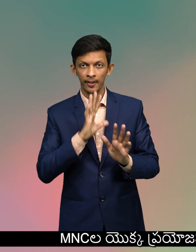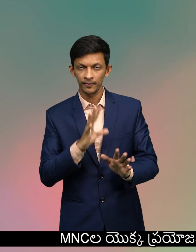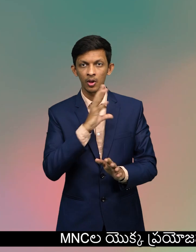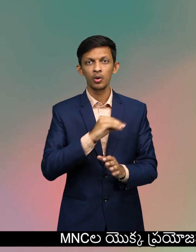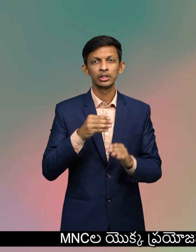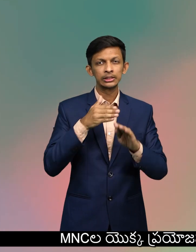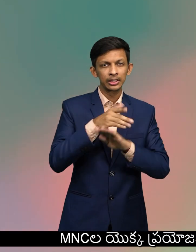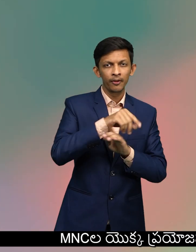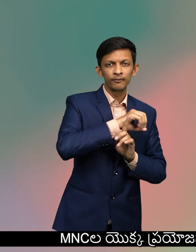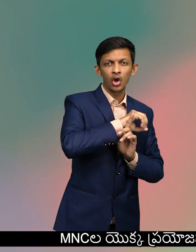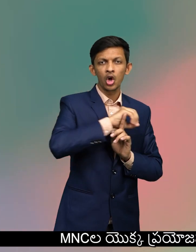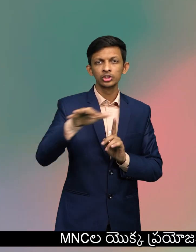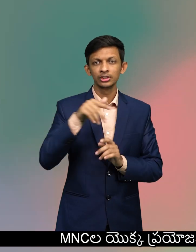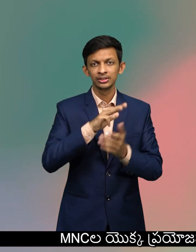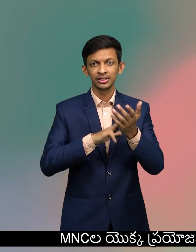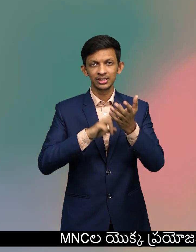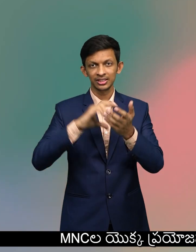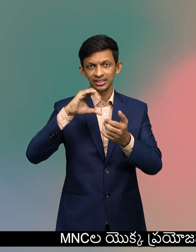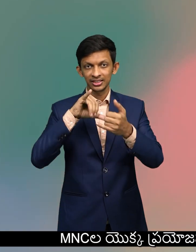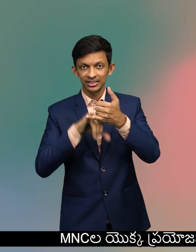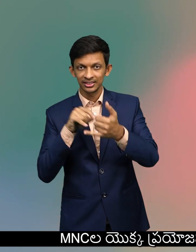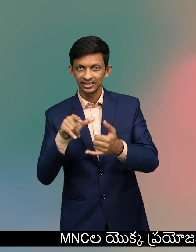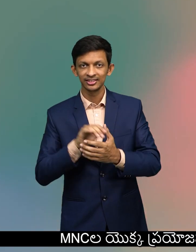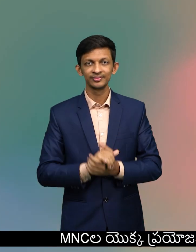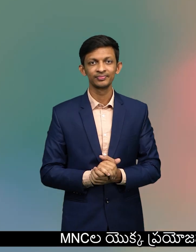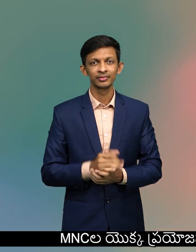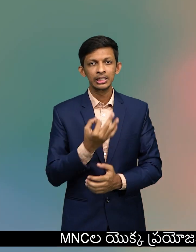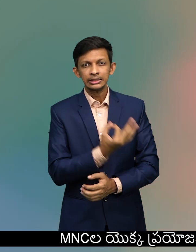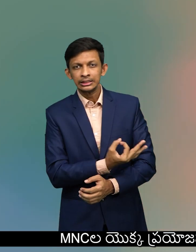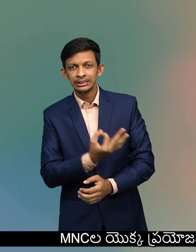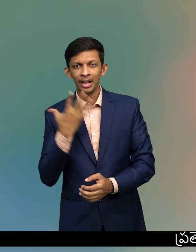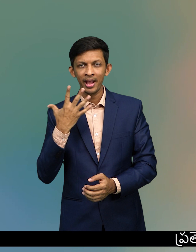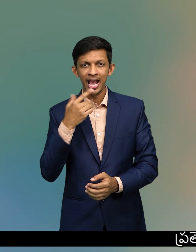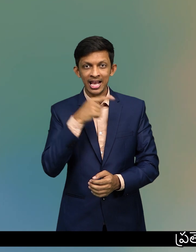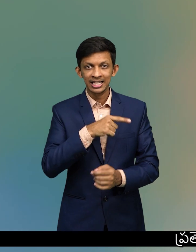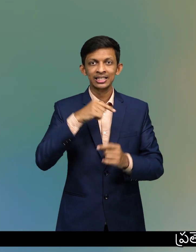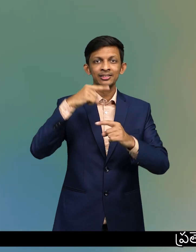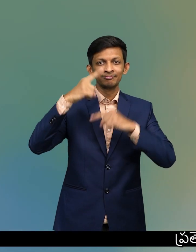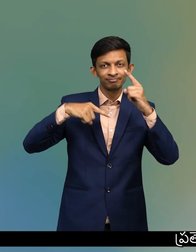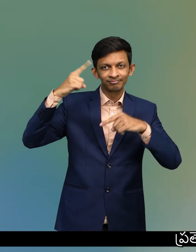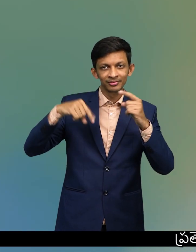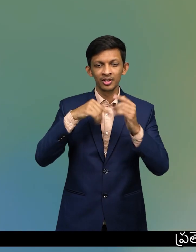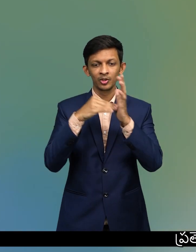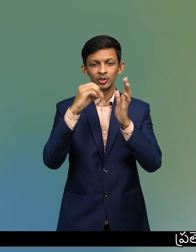ఎంఎన్సీల యొక్క ప్రయోజనాలు మరియు హానికరమైన ప్రభావాలు. ప్రత్యేక ఆర్థిక మండలి.